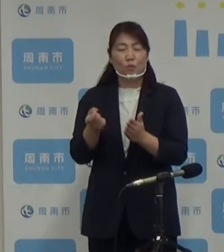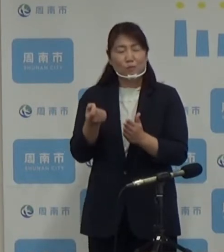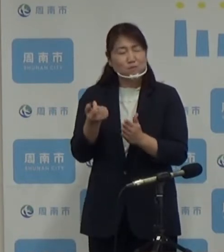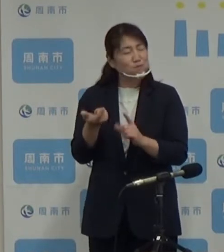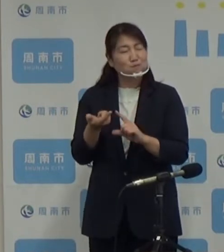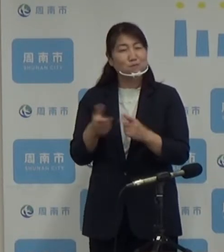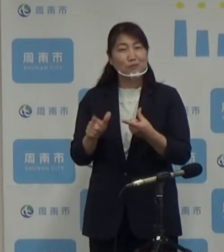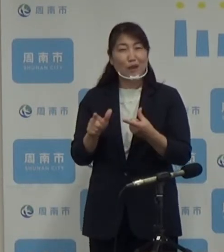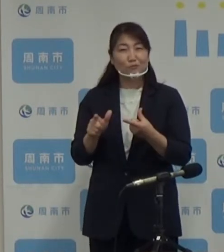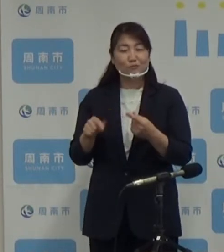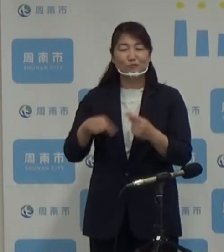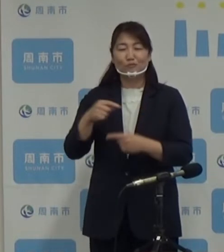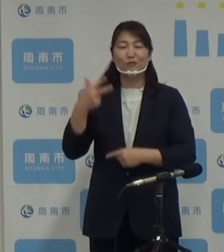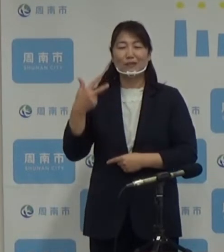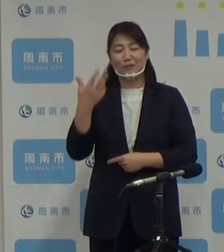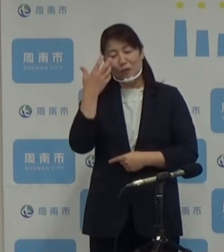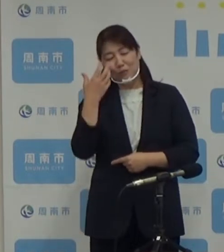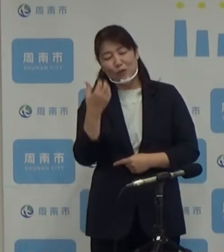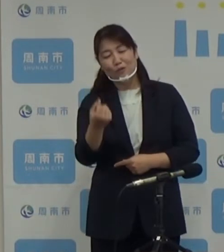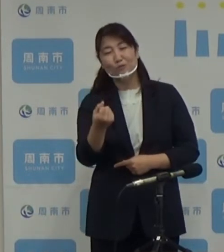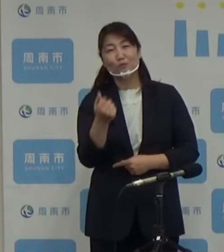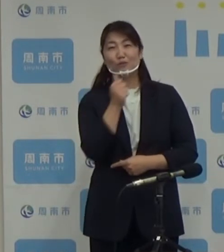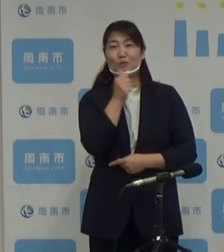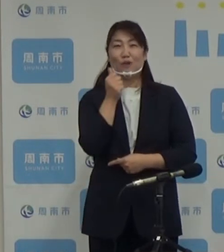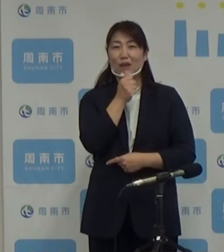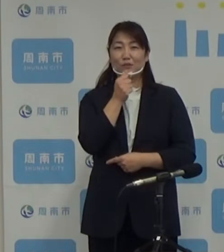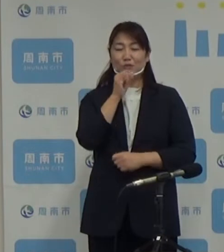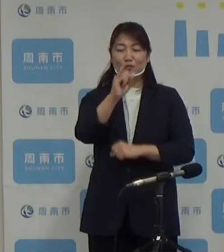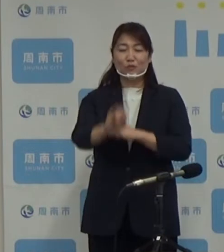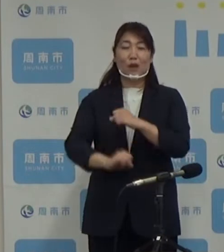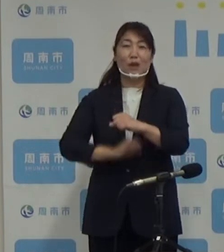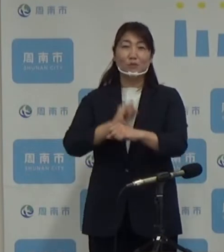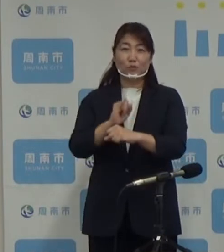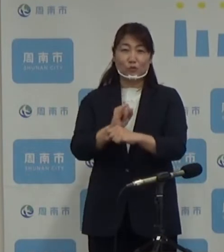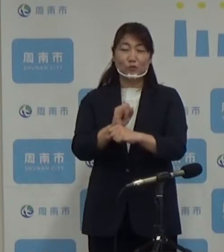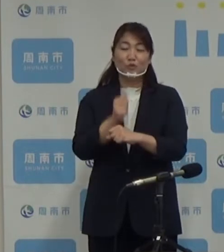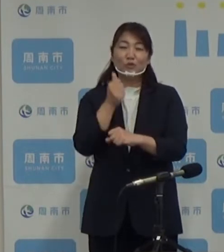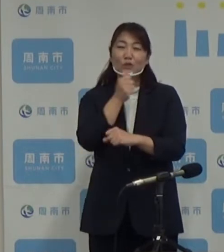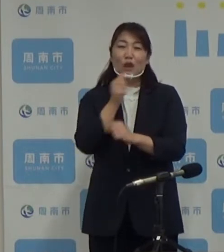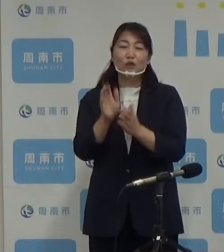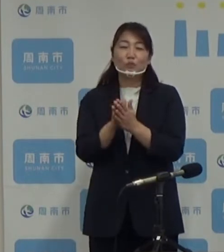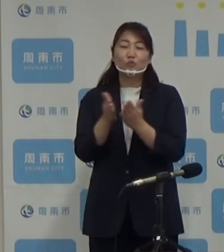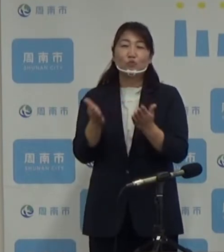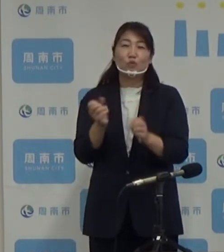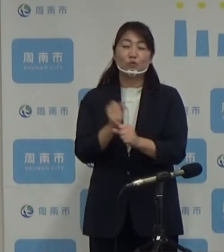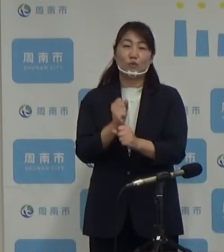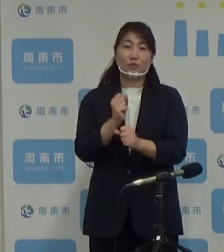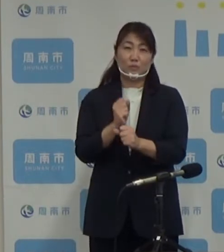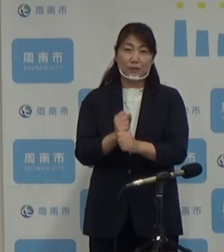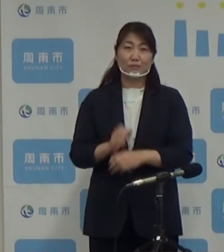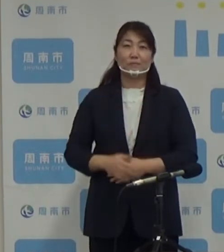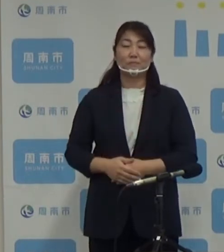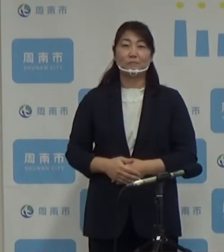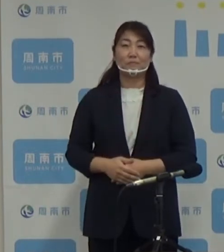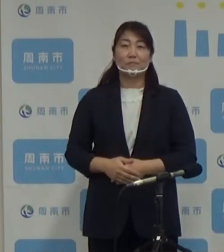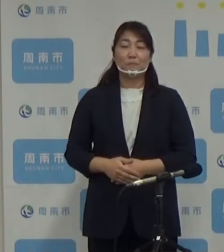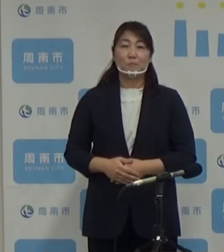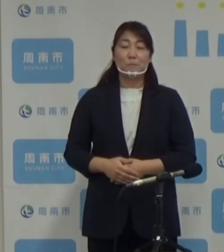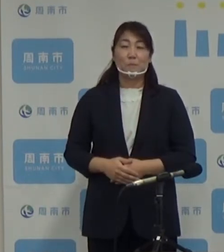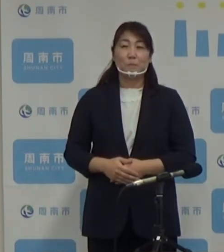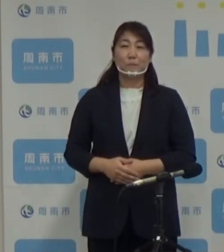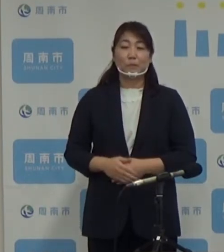周南市の魅力を紹介する web 階web ガイドブックを制作していきますガイドブック